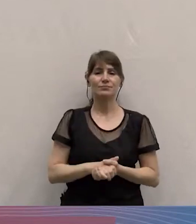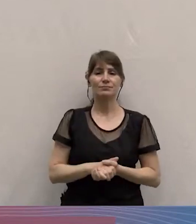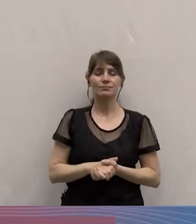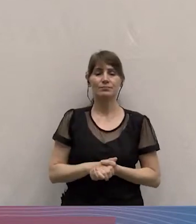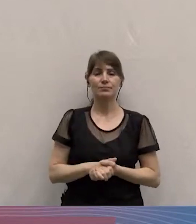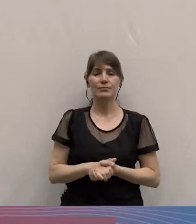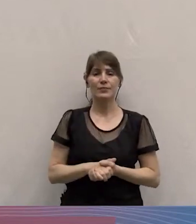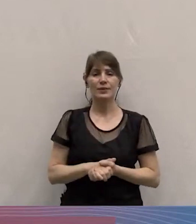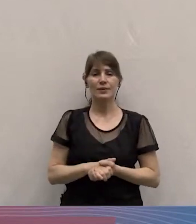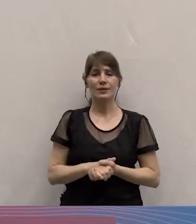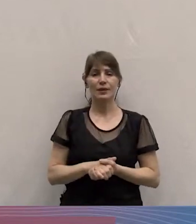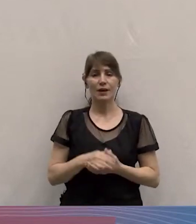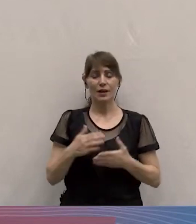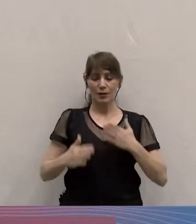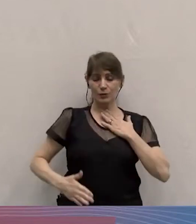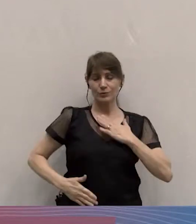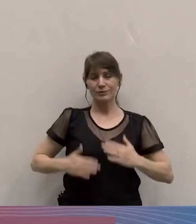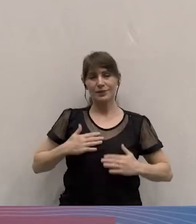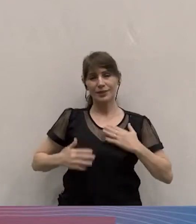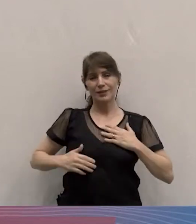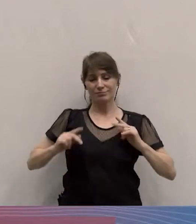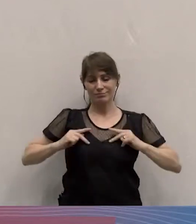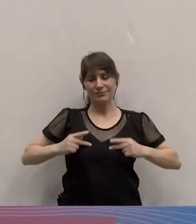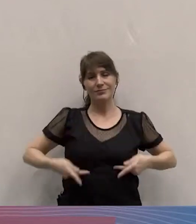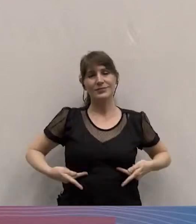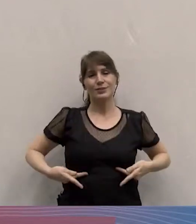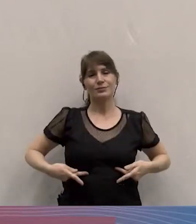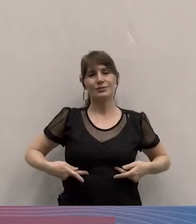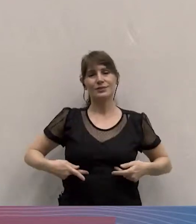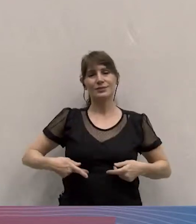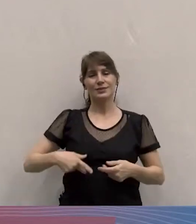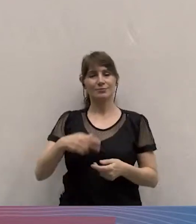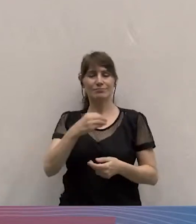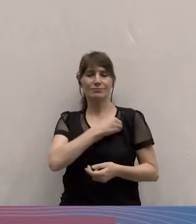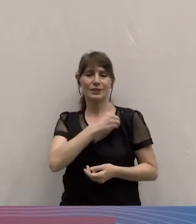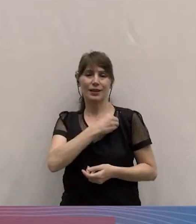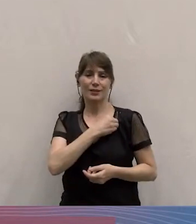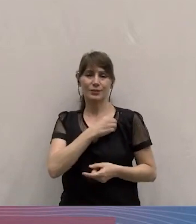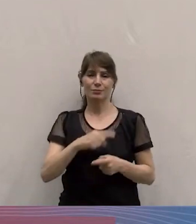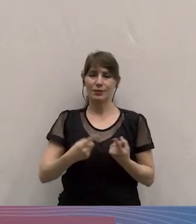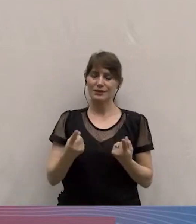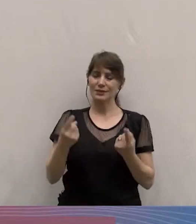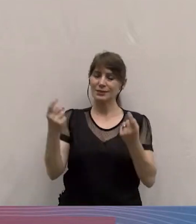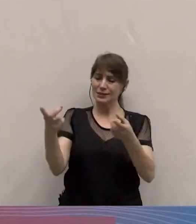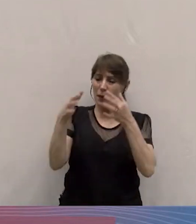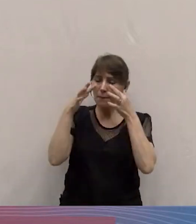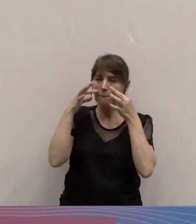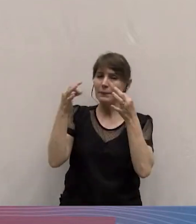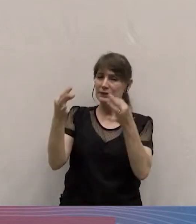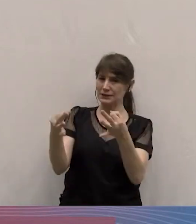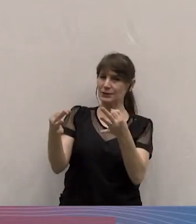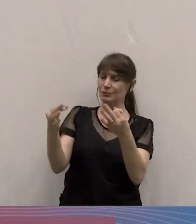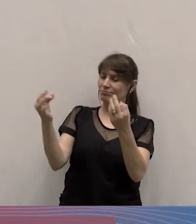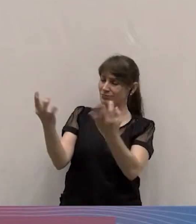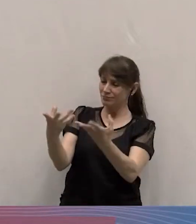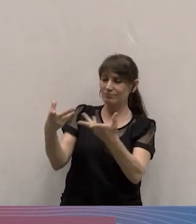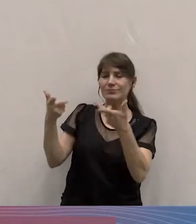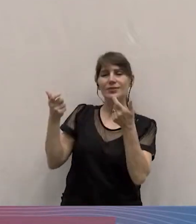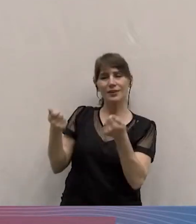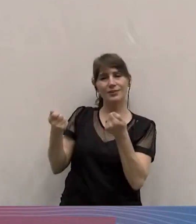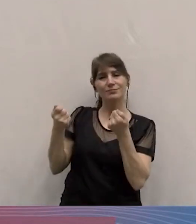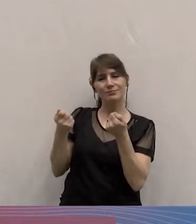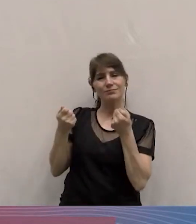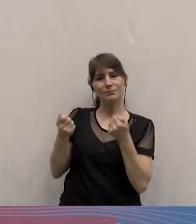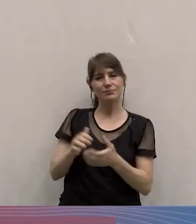a parte pecaminosa da carne, da natureza pecaminosa da carne. Mas olha que coisa maravilhosa. Aqui